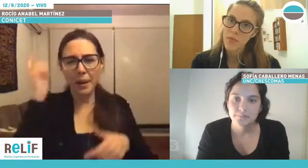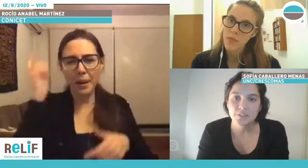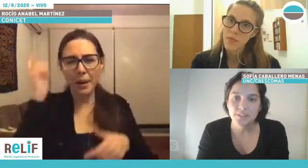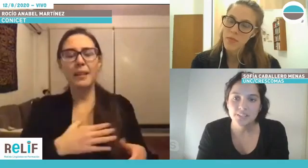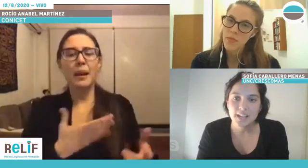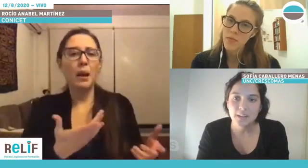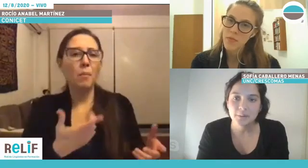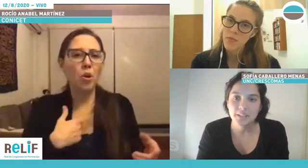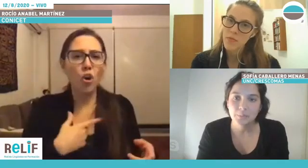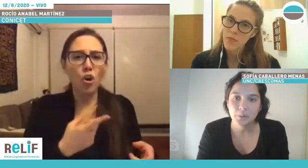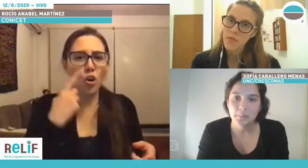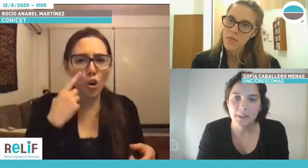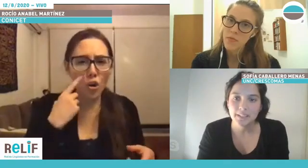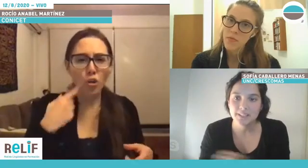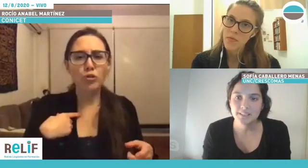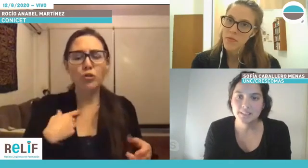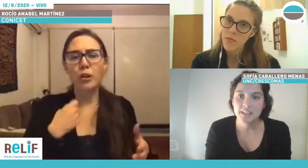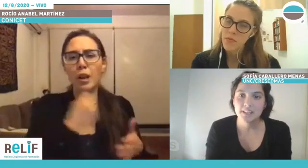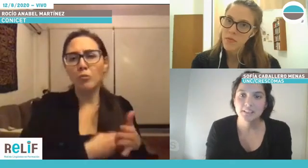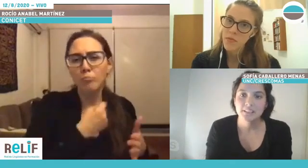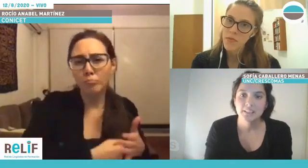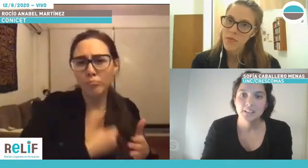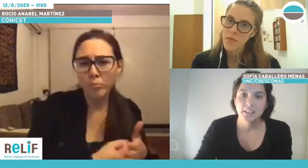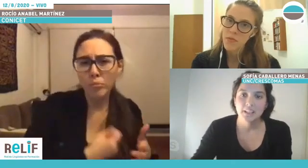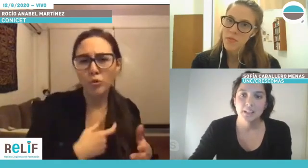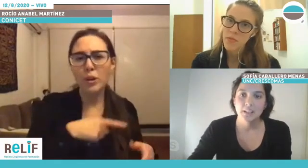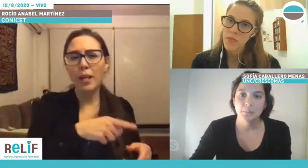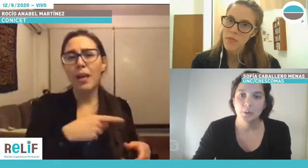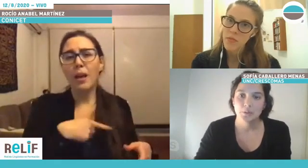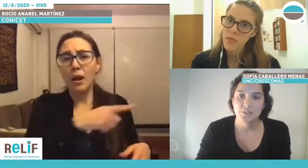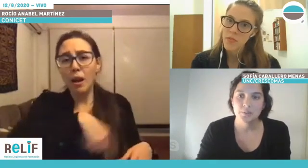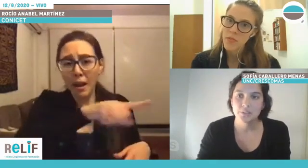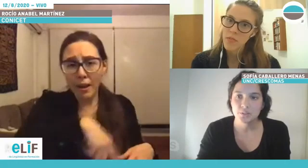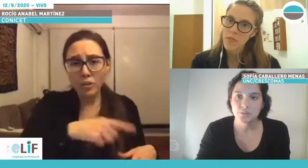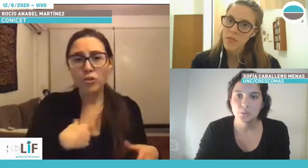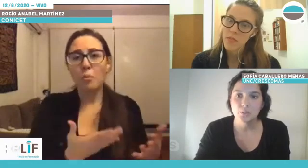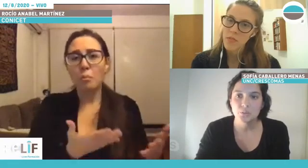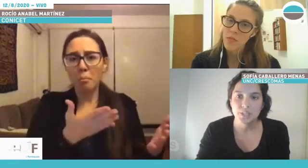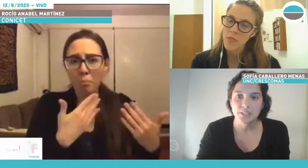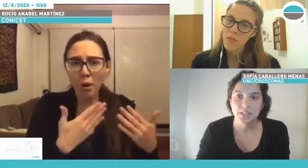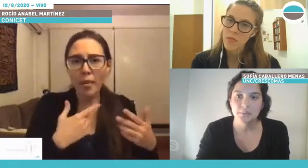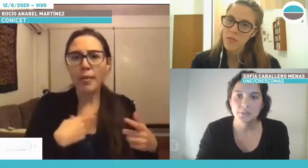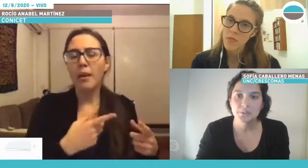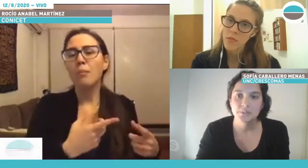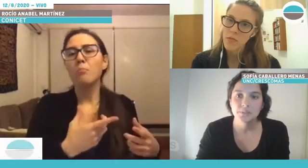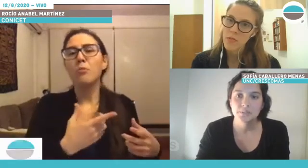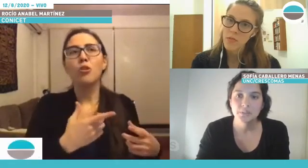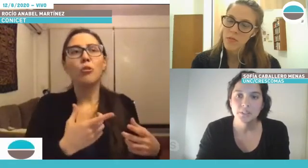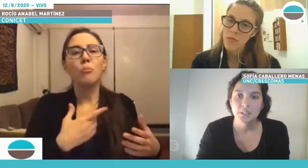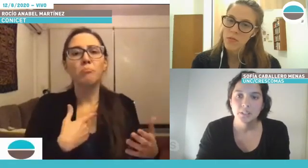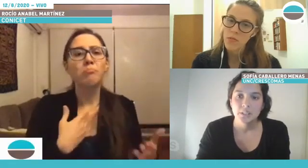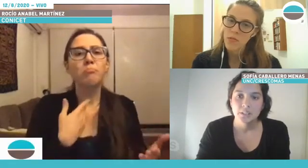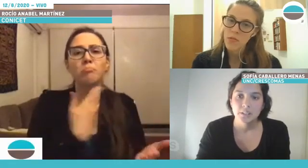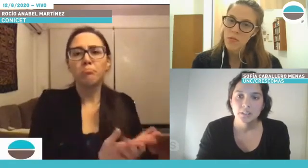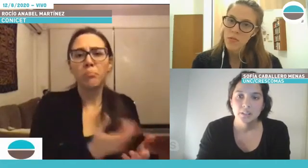La comunidad sorda sabe, por experiencia, por conocimiento de su lucha, digamos,